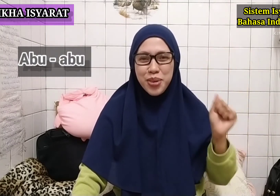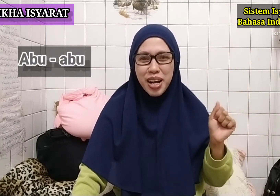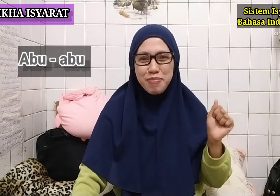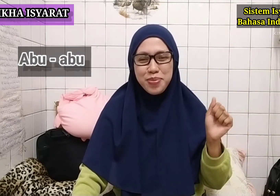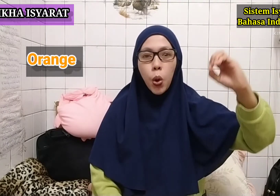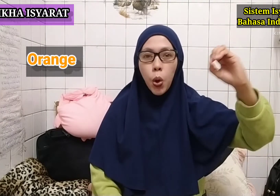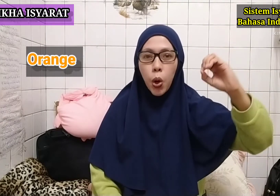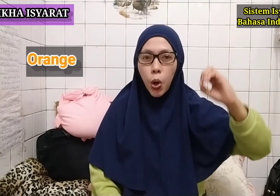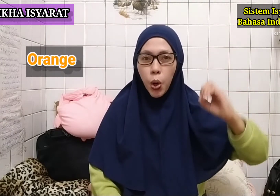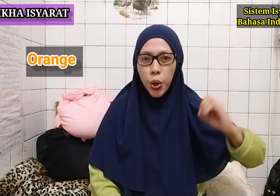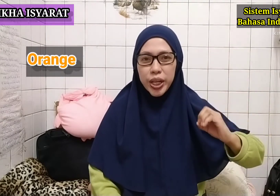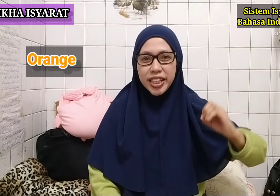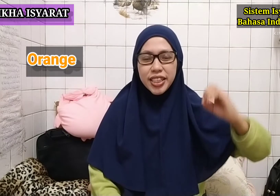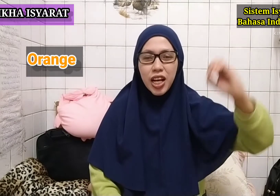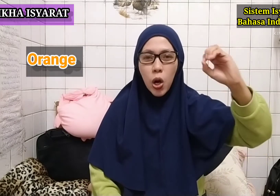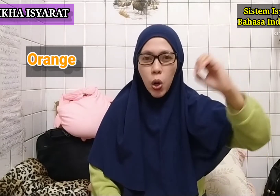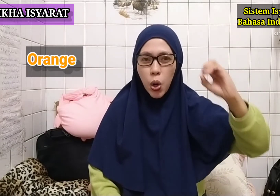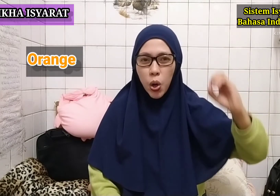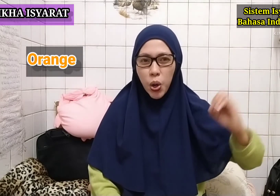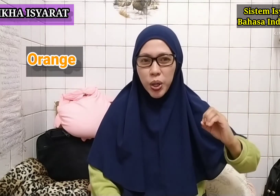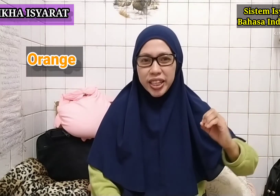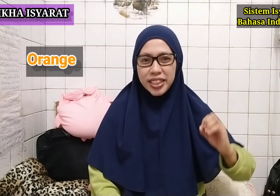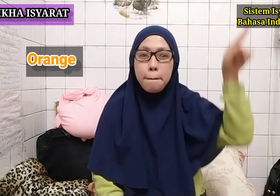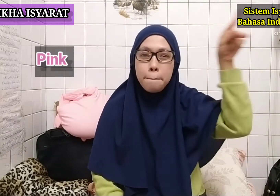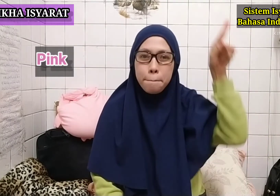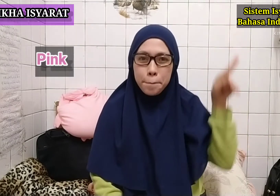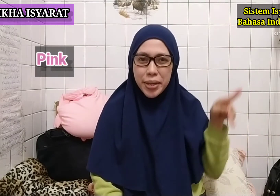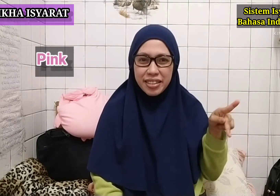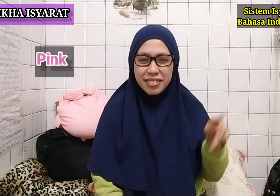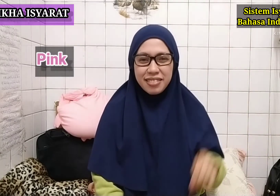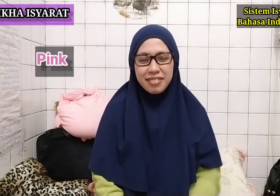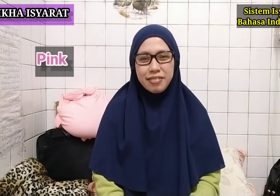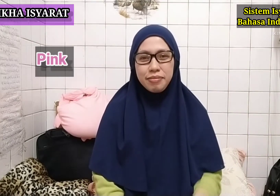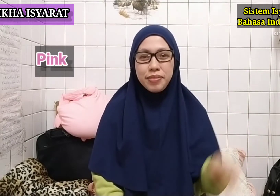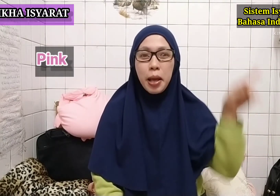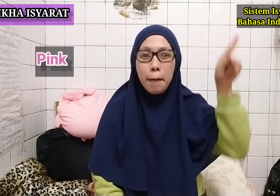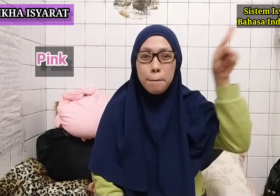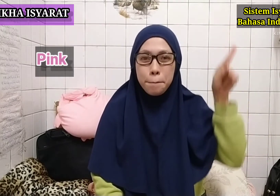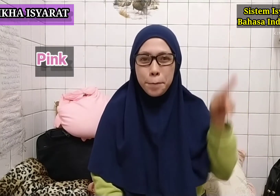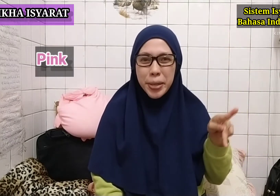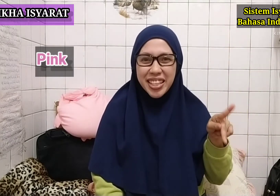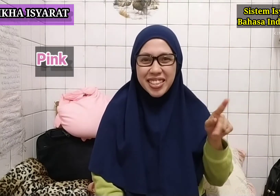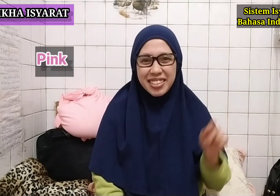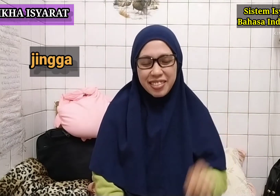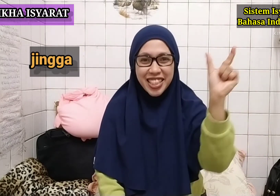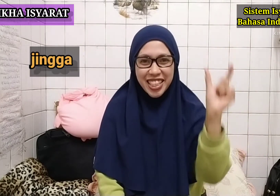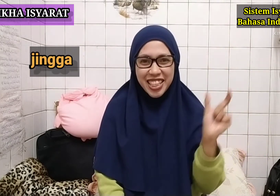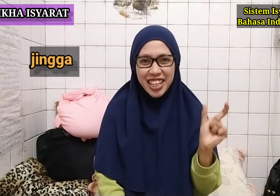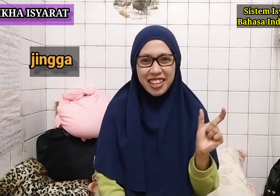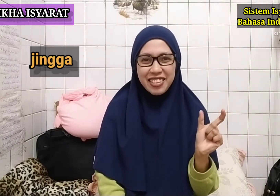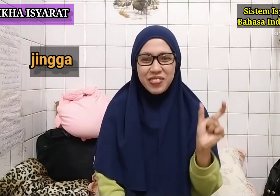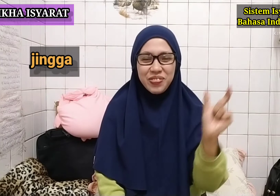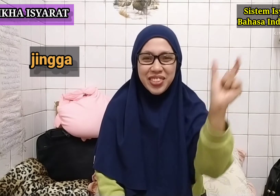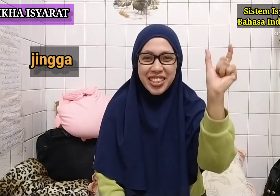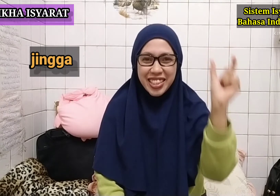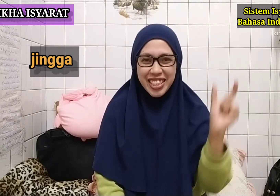Abu-abu. Oren. Oren. Pink. Pink. Jingga.